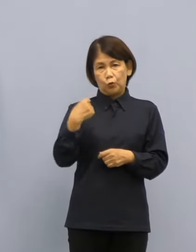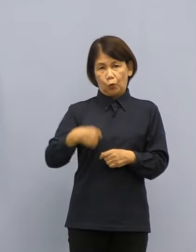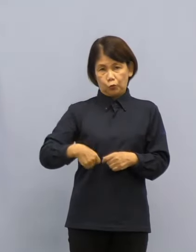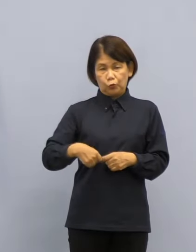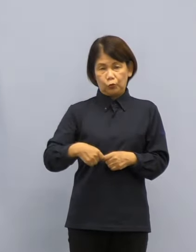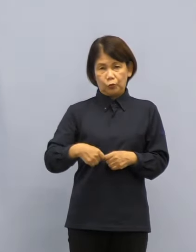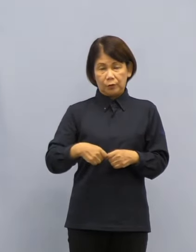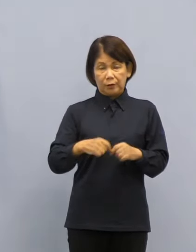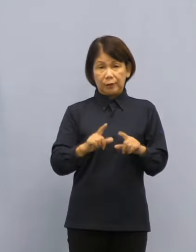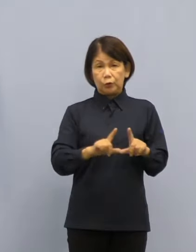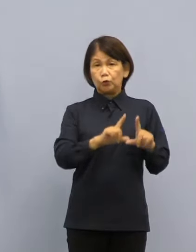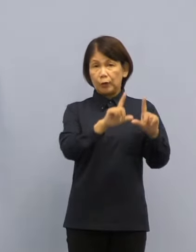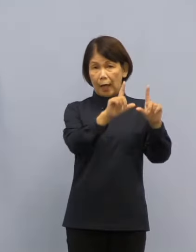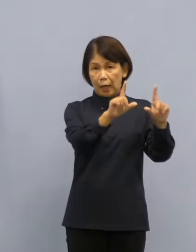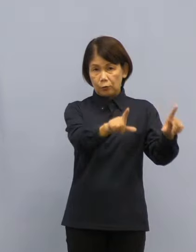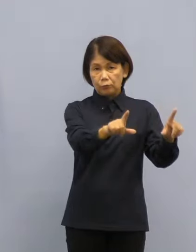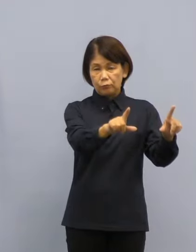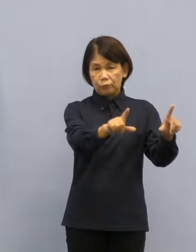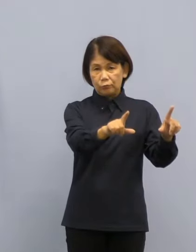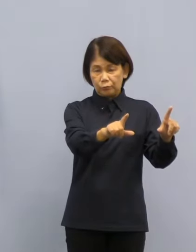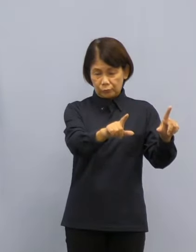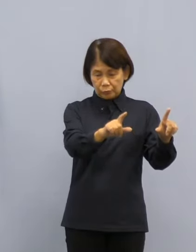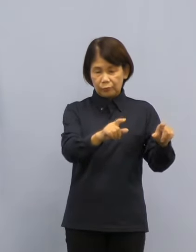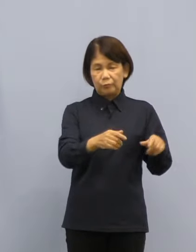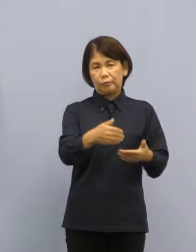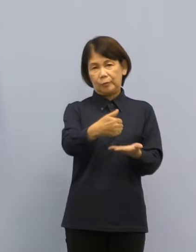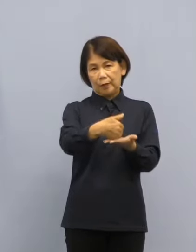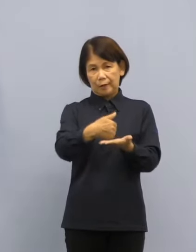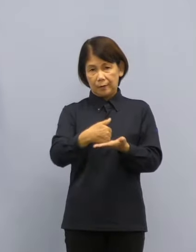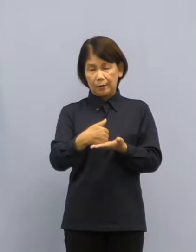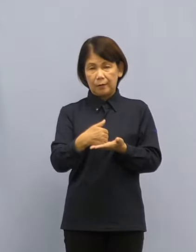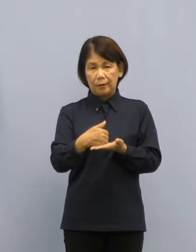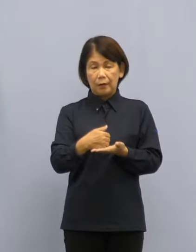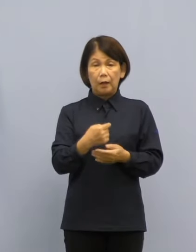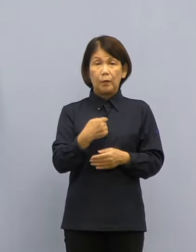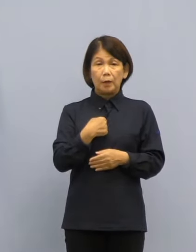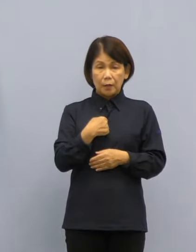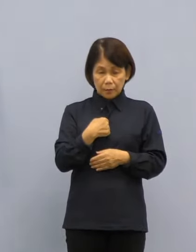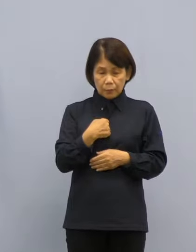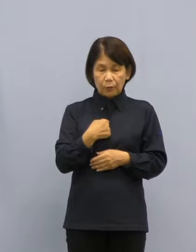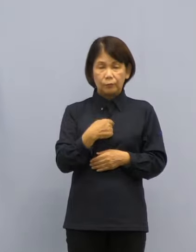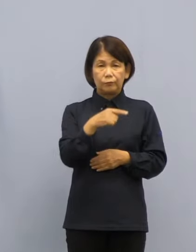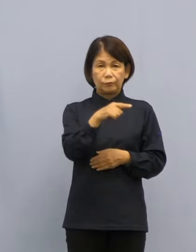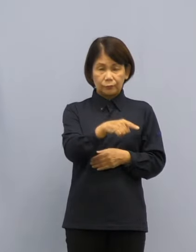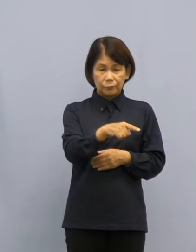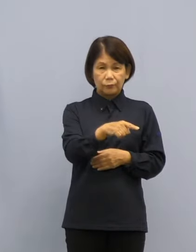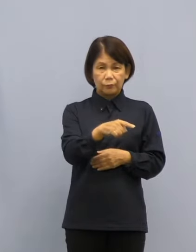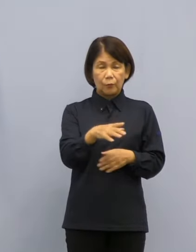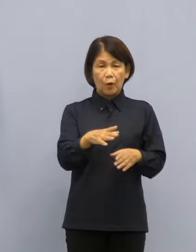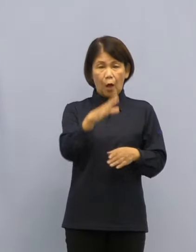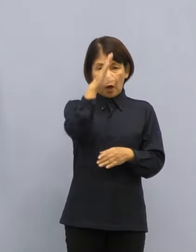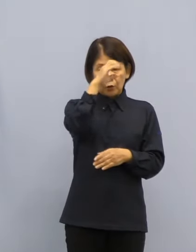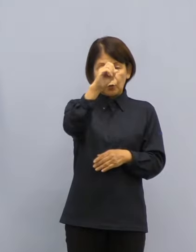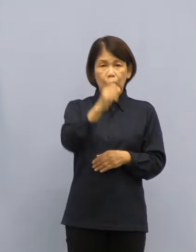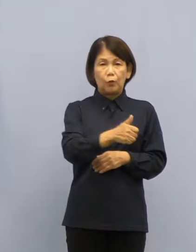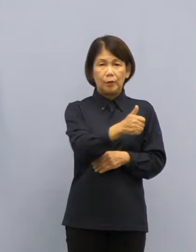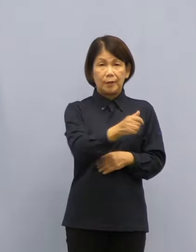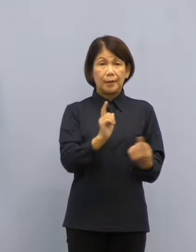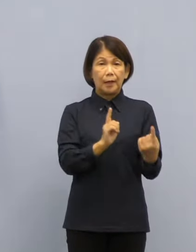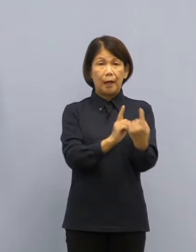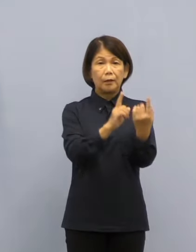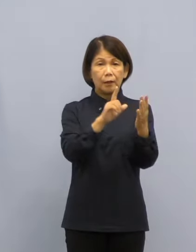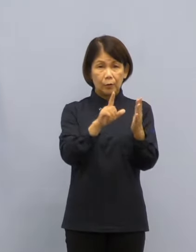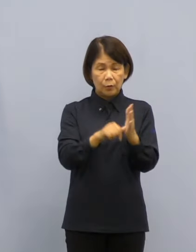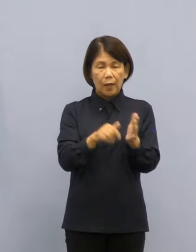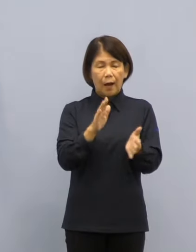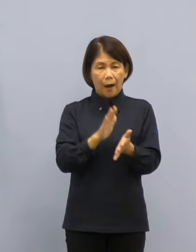ご回答をいただいた上 で私からもですね、張総領事にお会いする機会に改めて私からもお願いをして